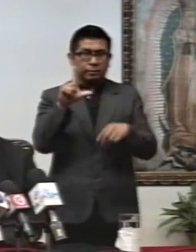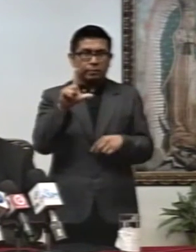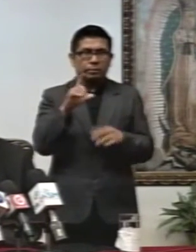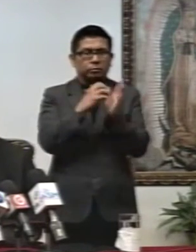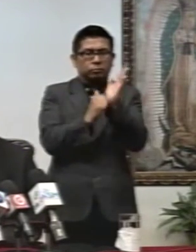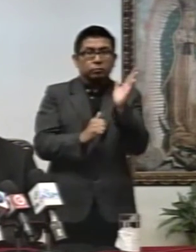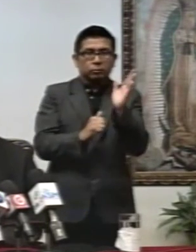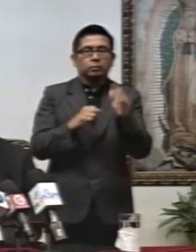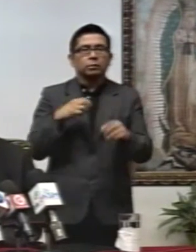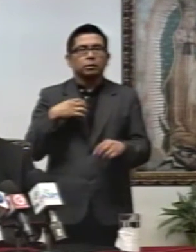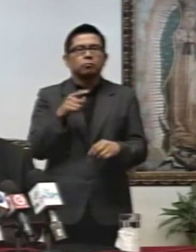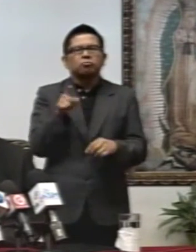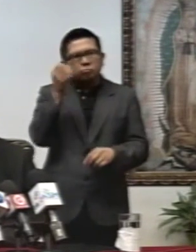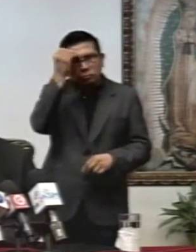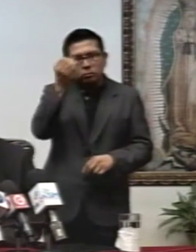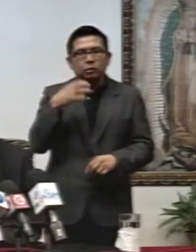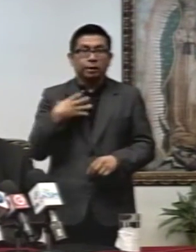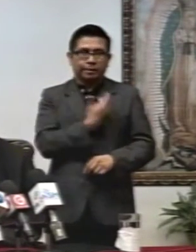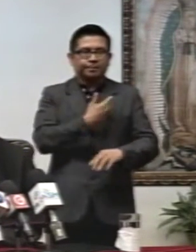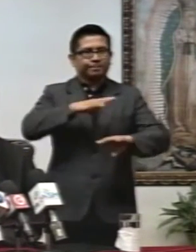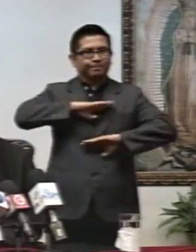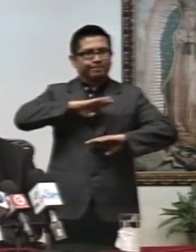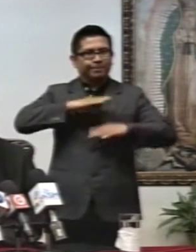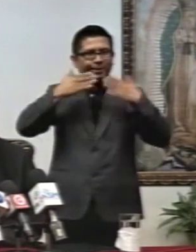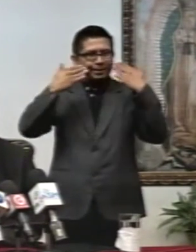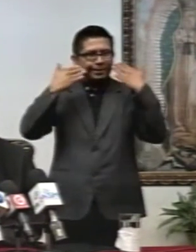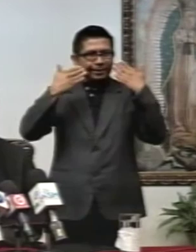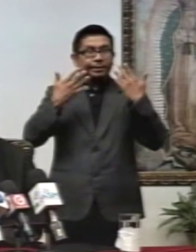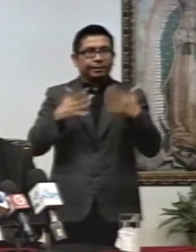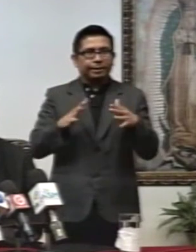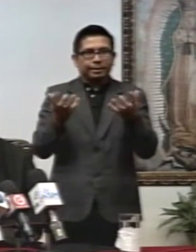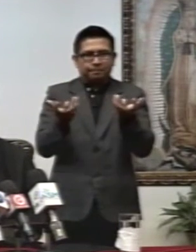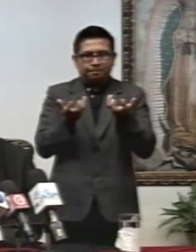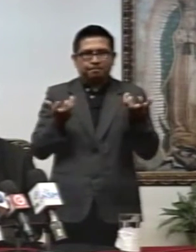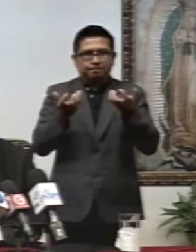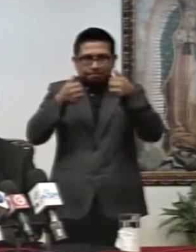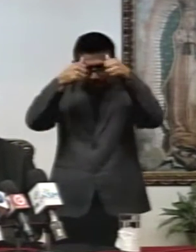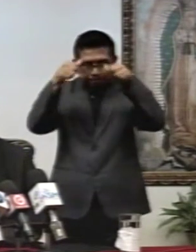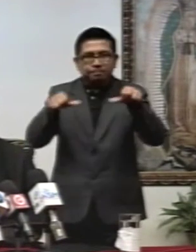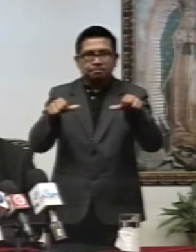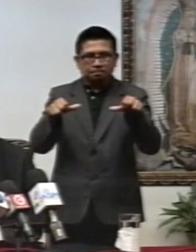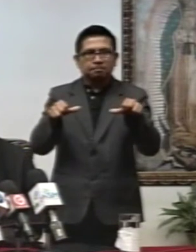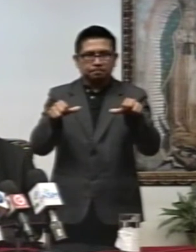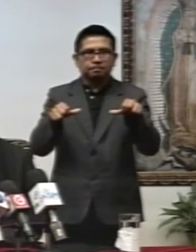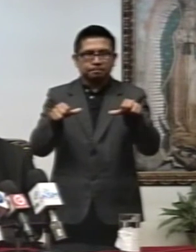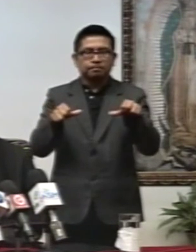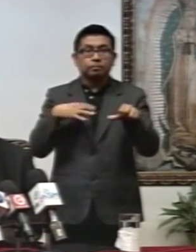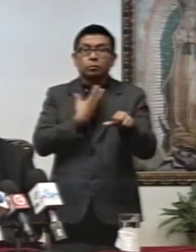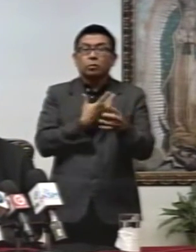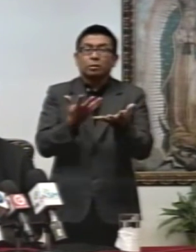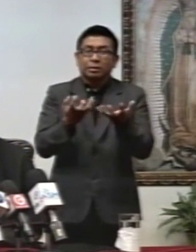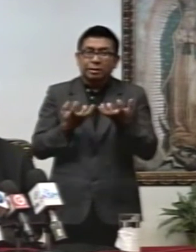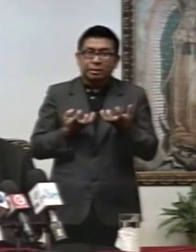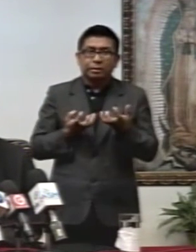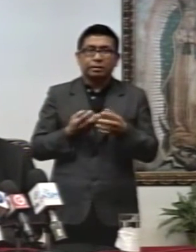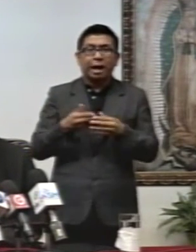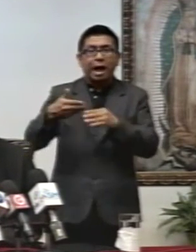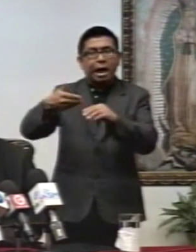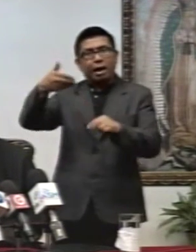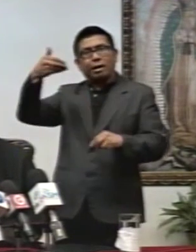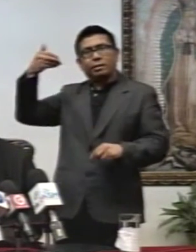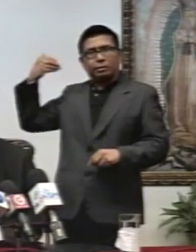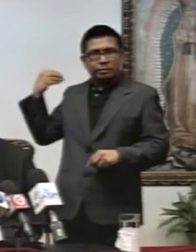Bueno, nos complace ciertamente que finalmente se hayan puesto de acuerdo. Hubiésemos querido que